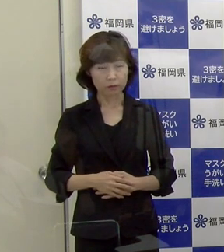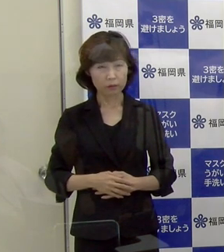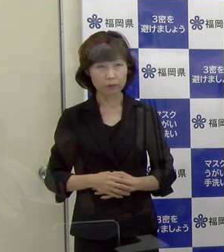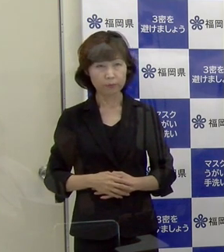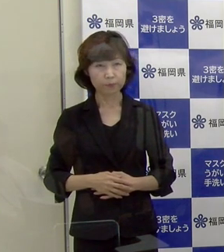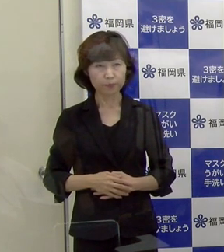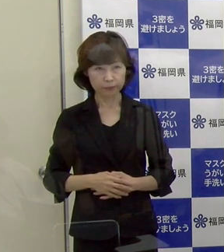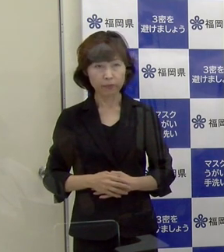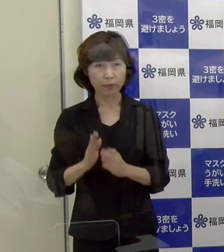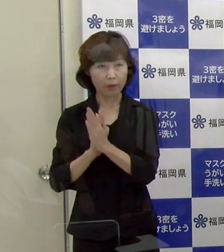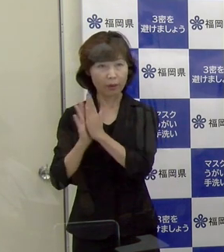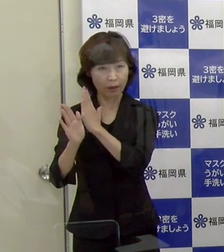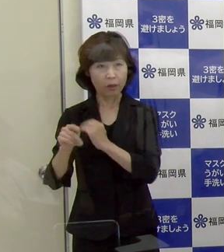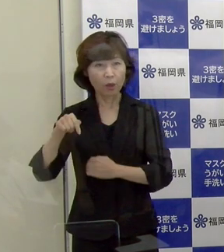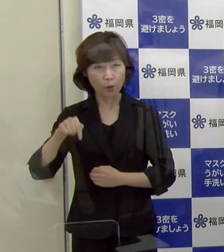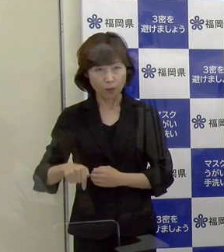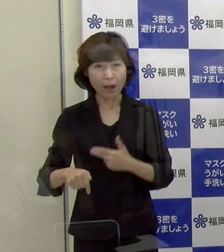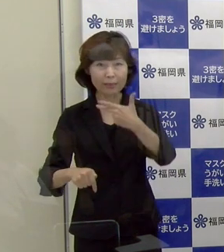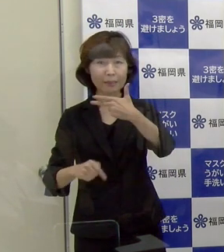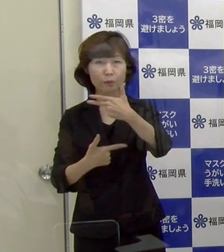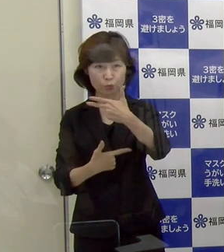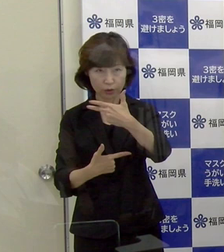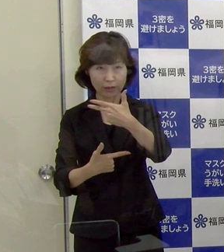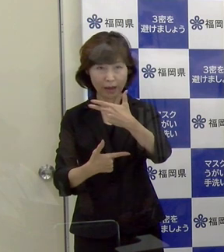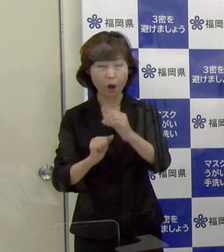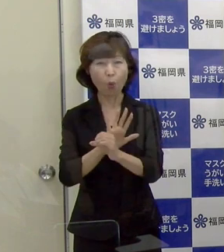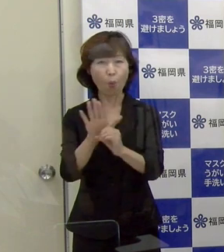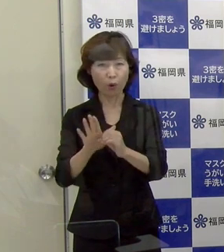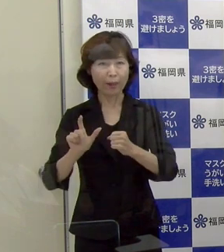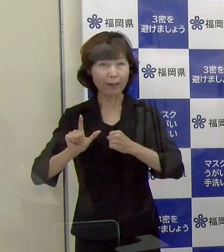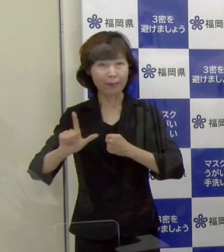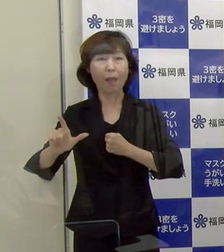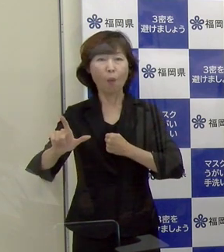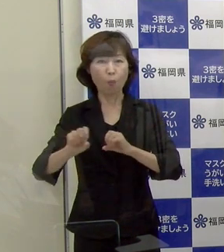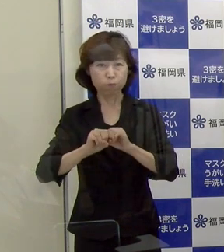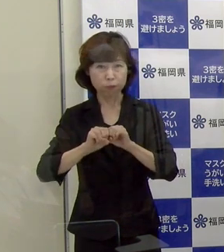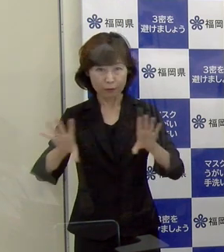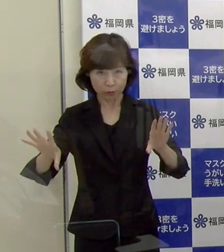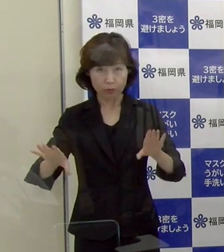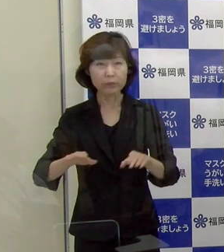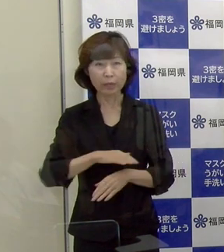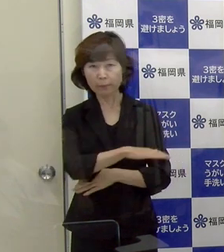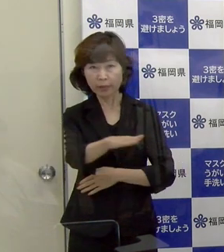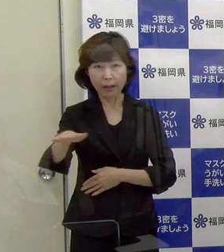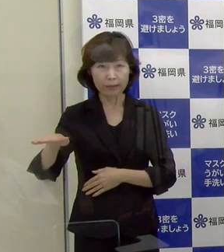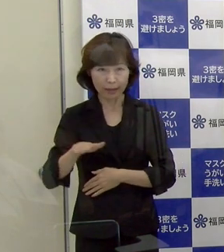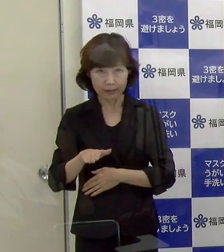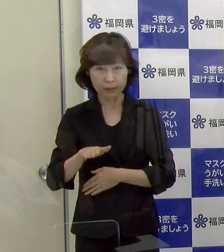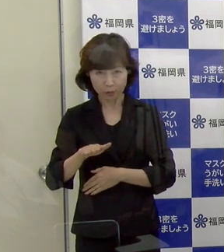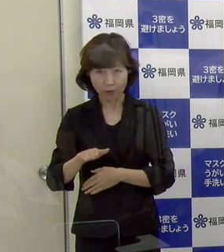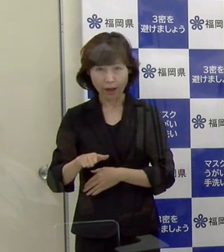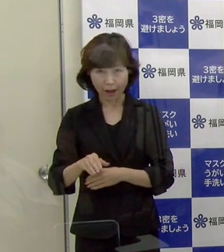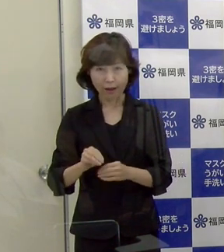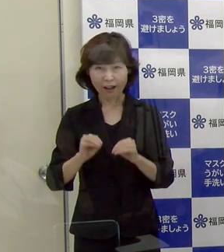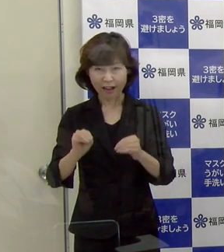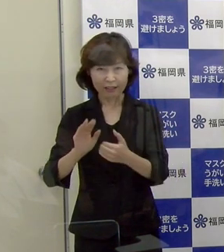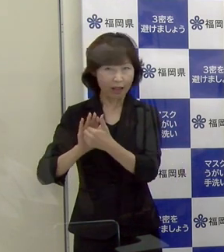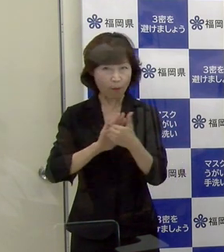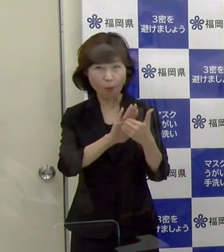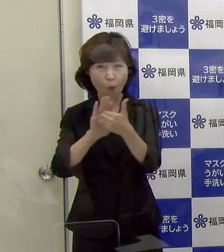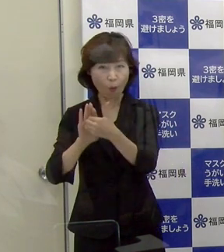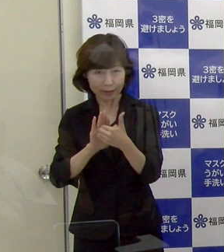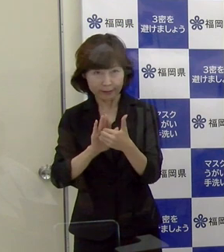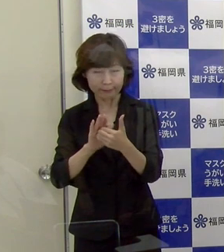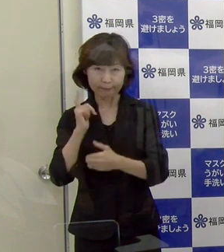本県では7月6日にコロナ警報を発動しまして県民事業者の皆様に感染防止対策の徹底をお願い